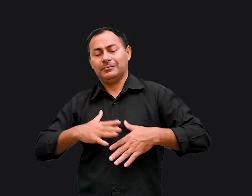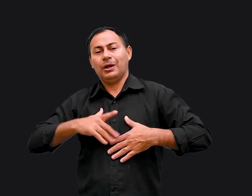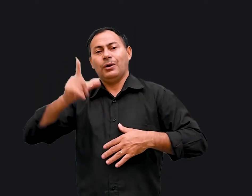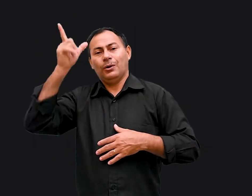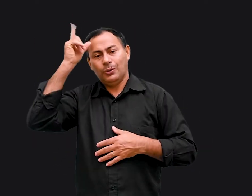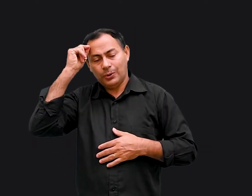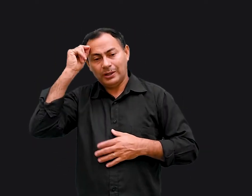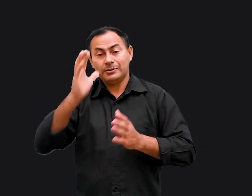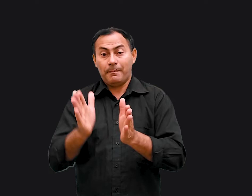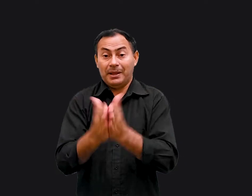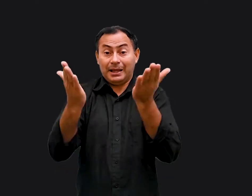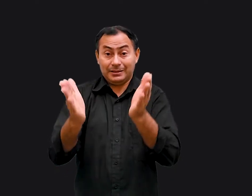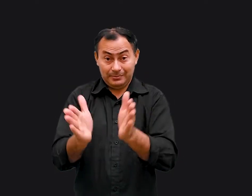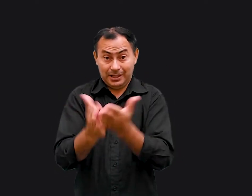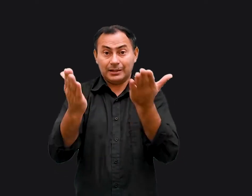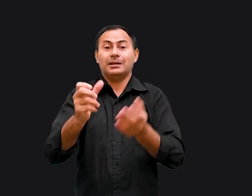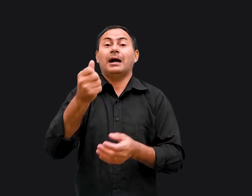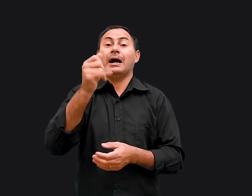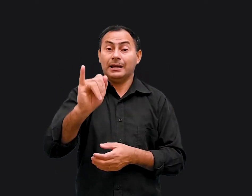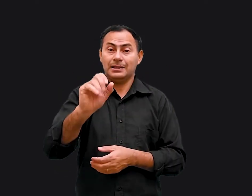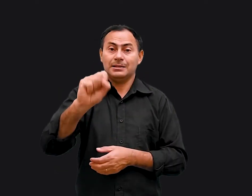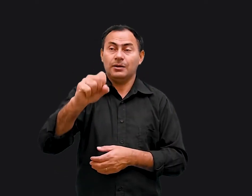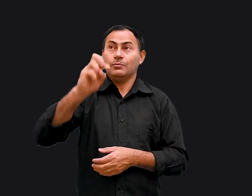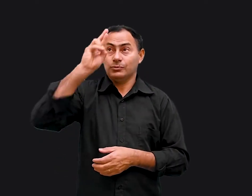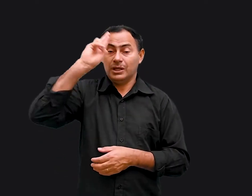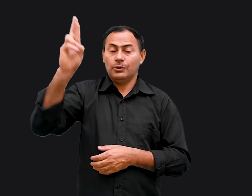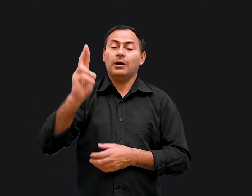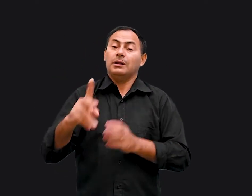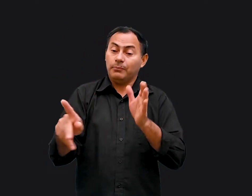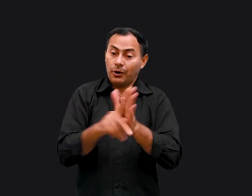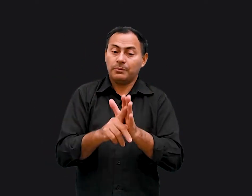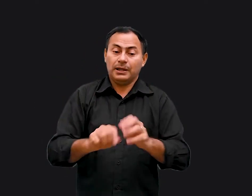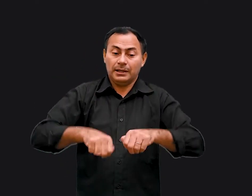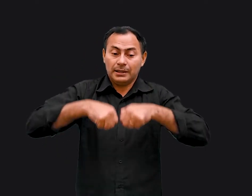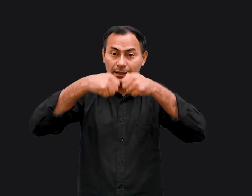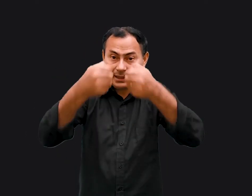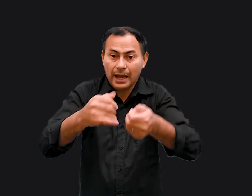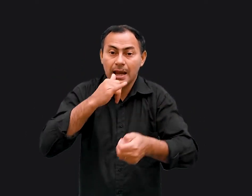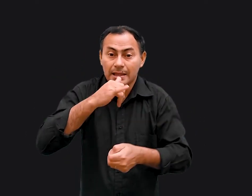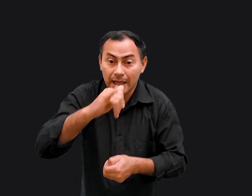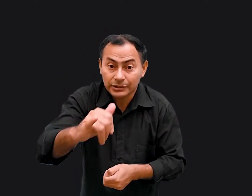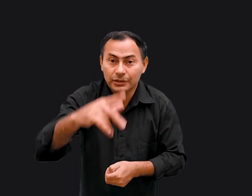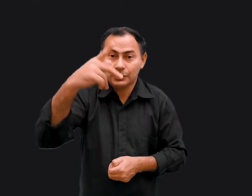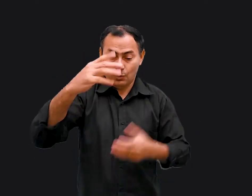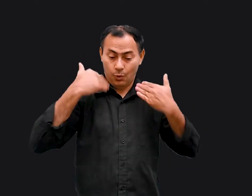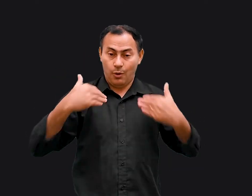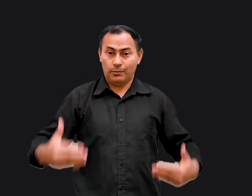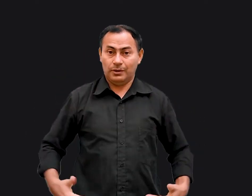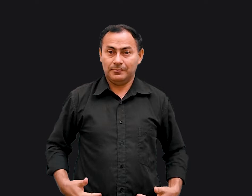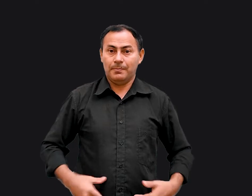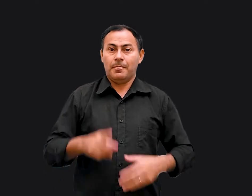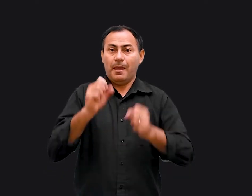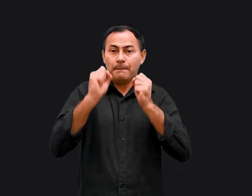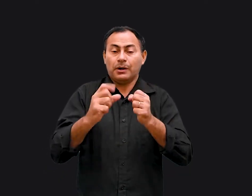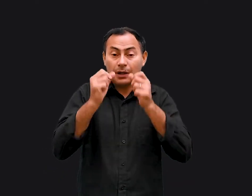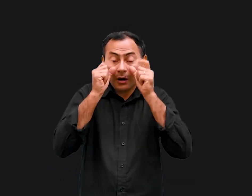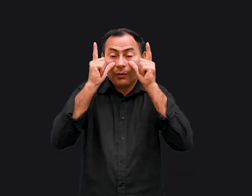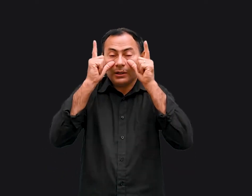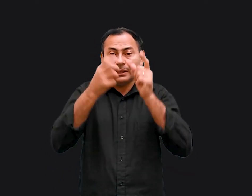dos milagres, aí o Senhor, Ele mesmo, põe a energia de volta no seu corpo. Você pode acordar às 6 ou